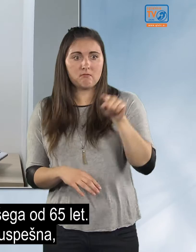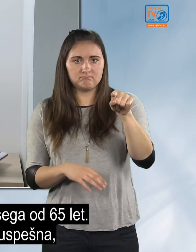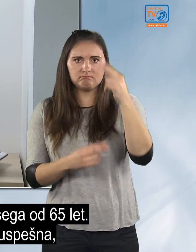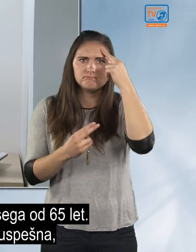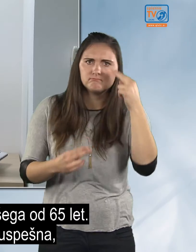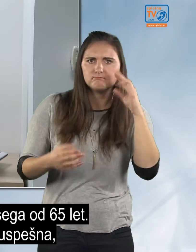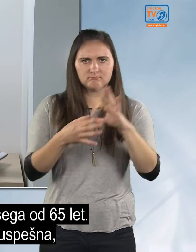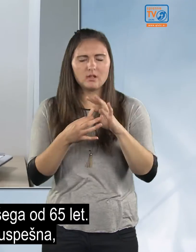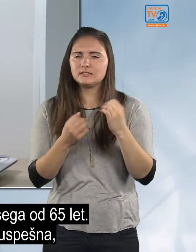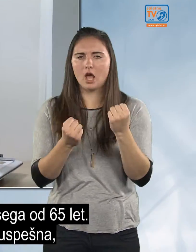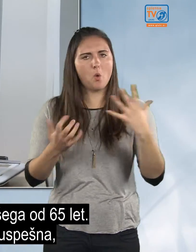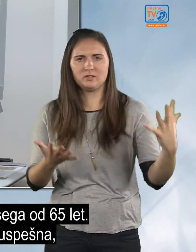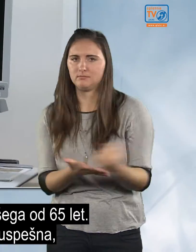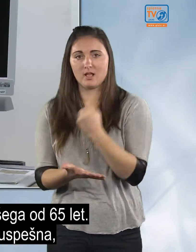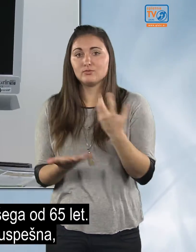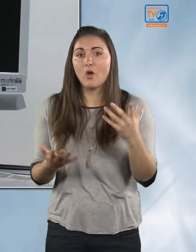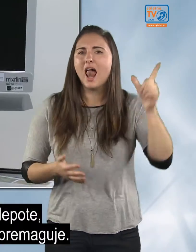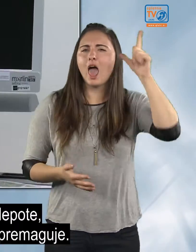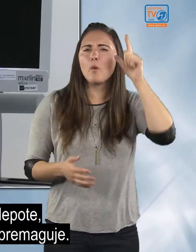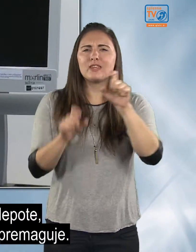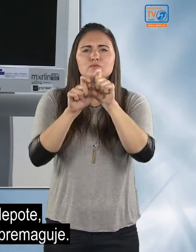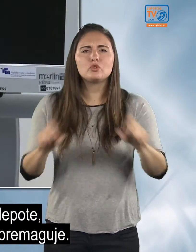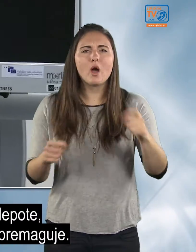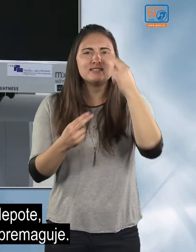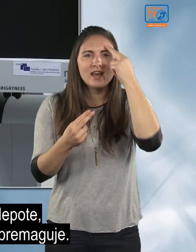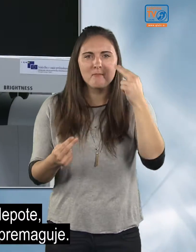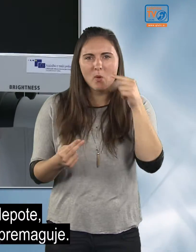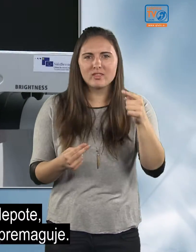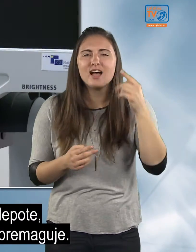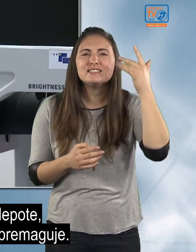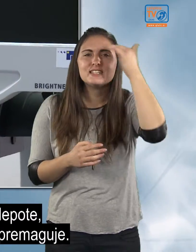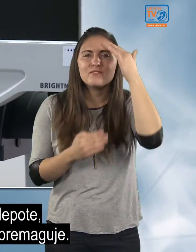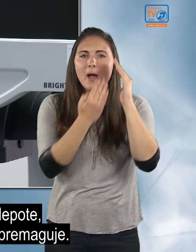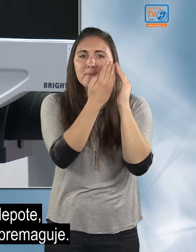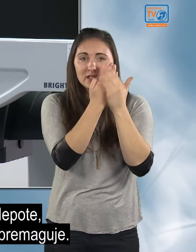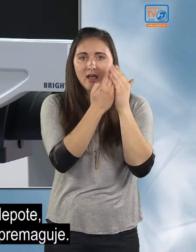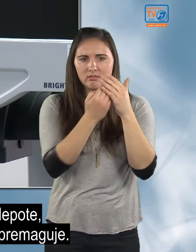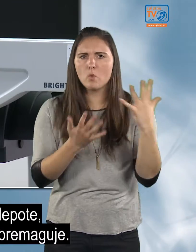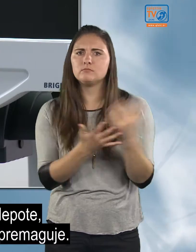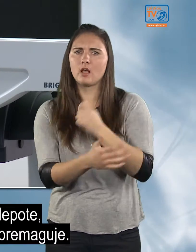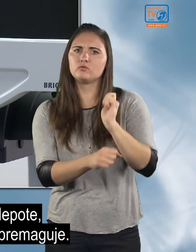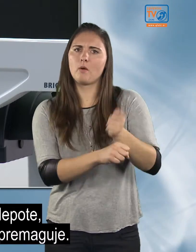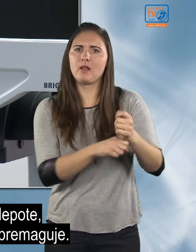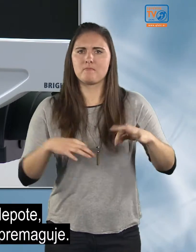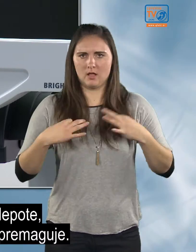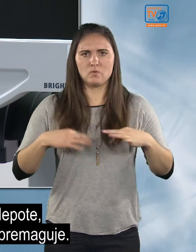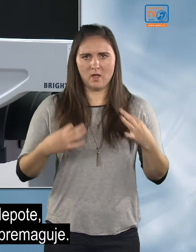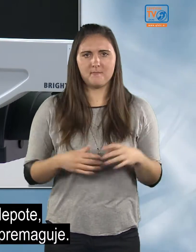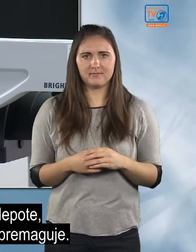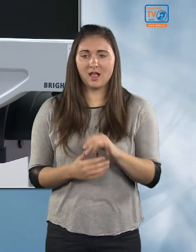Medicina je tu zelo uspešna, saj glavni vzrok slepote, sivo mreno, uspešno premaguje.